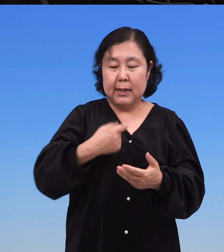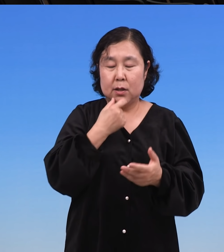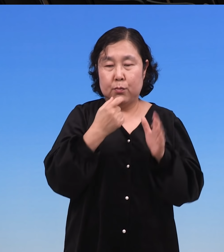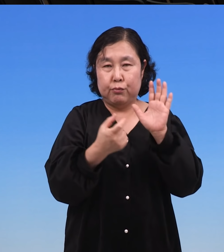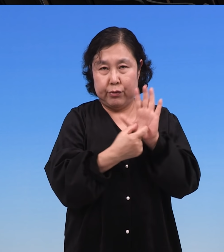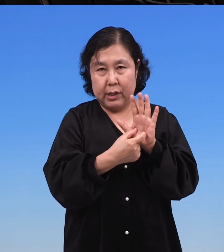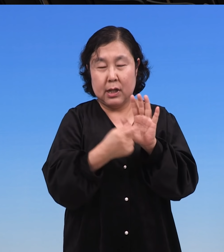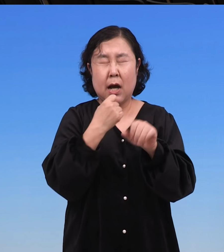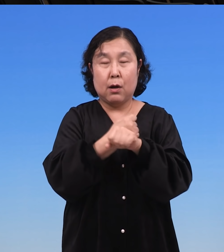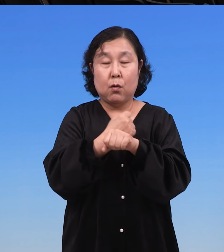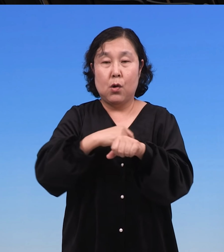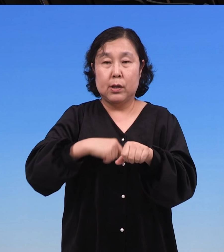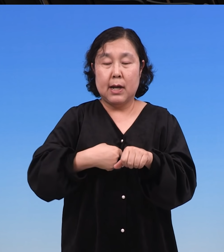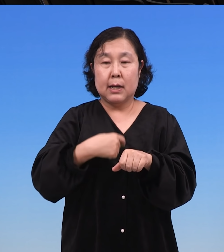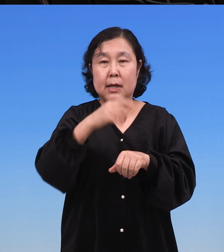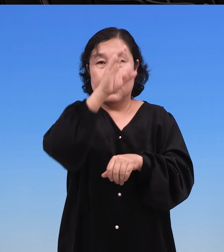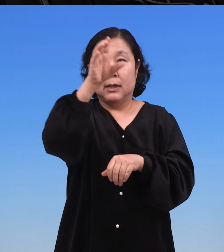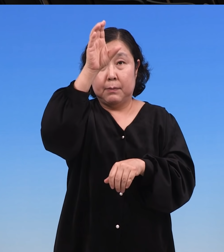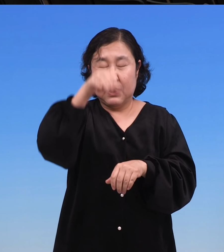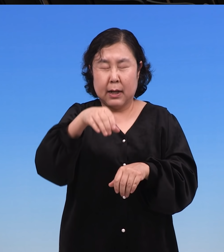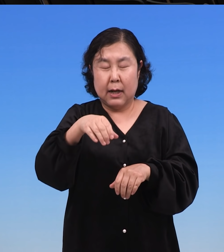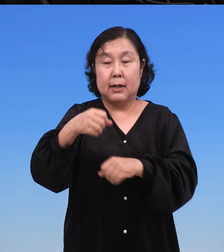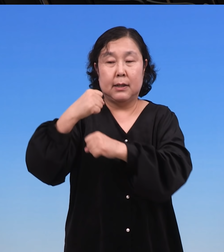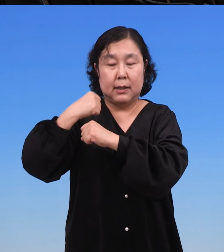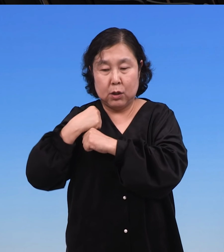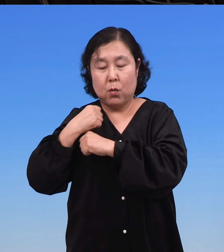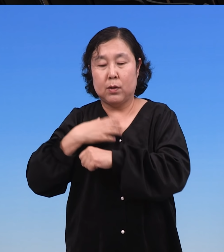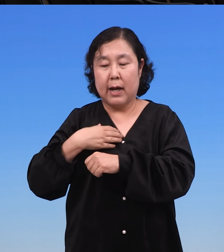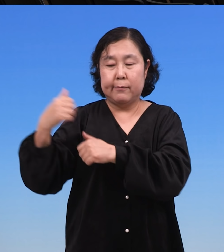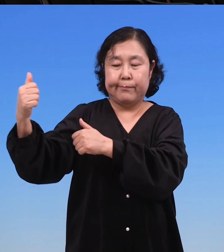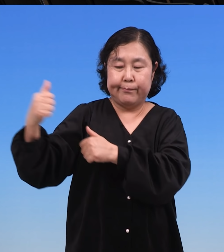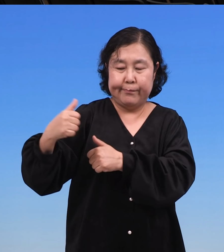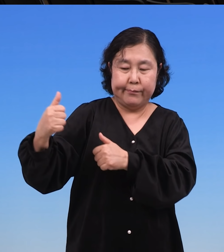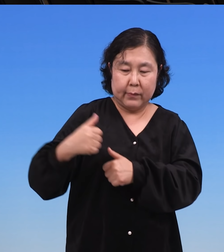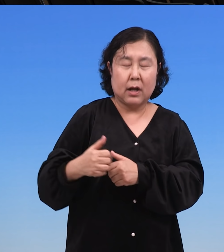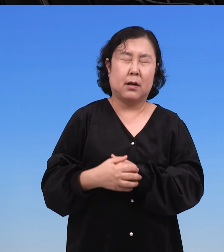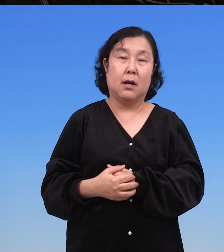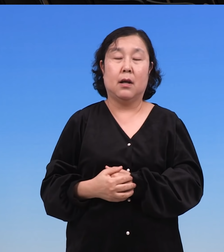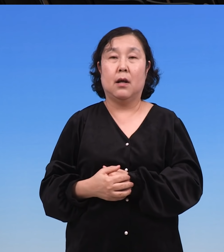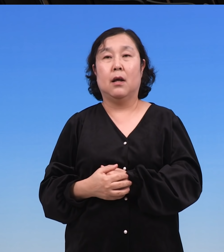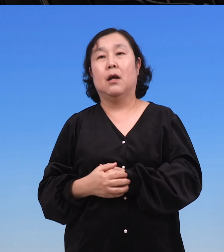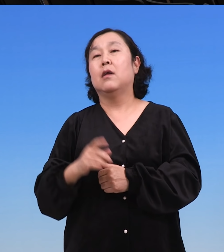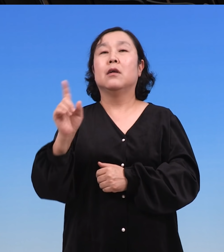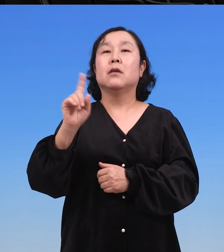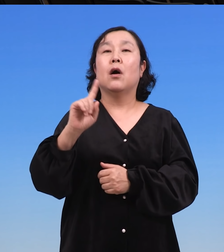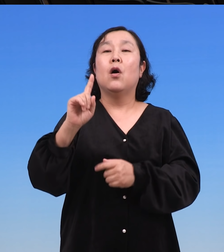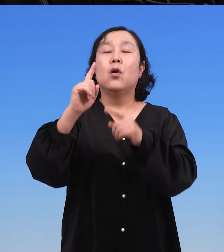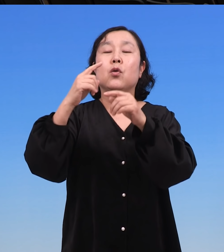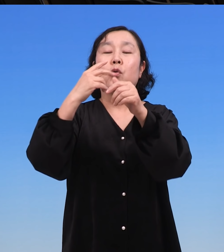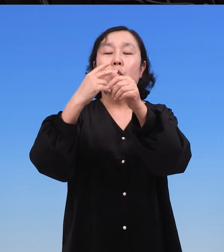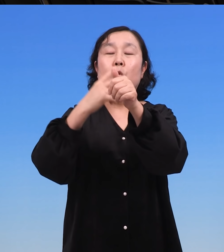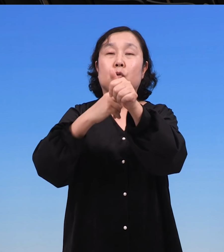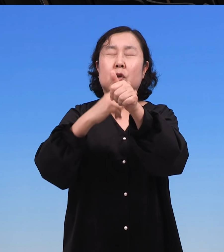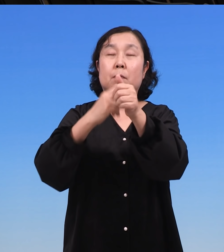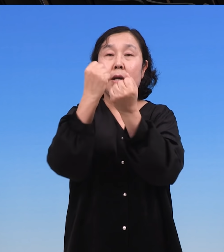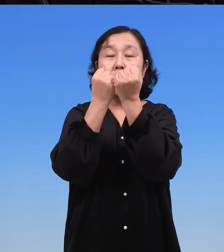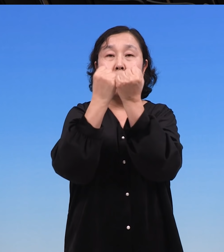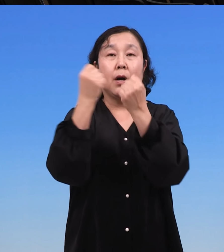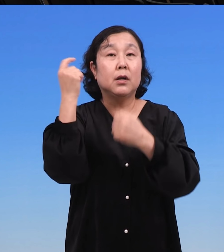부인하고 자기 십자가를 지고 나를 따를 것이니라. 어느 교수님의 설명을 들어보니까 여기 나오는